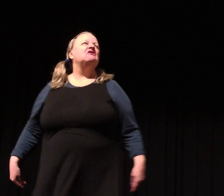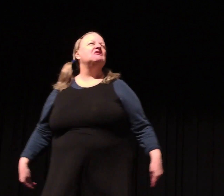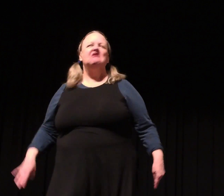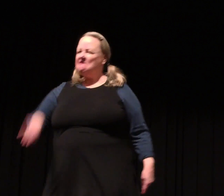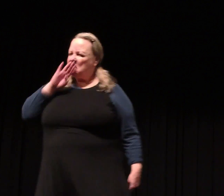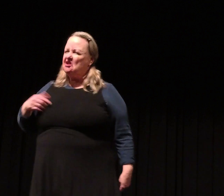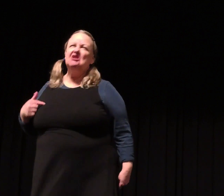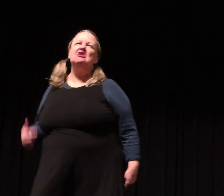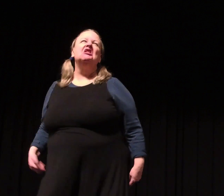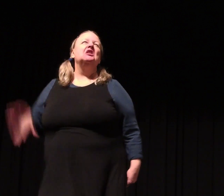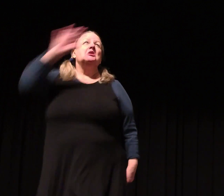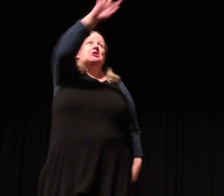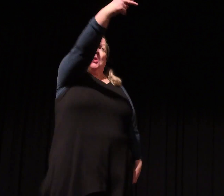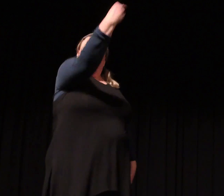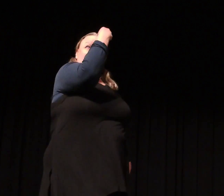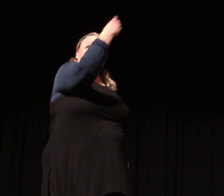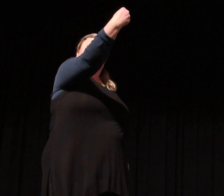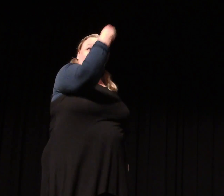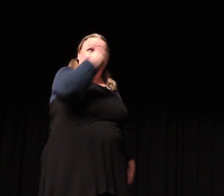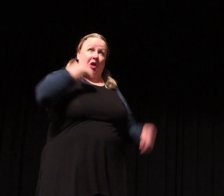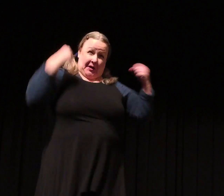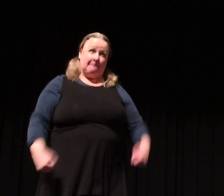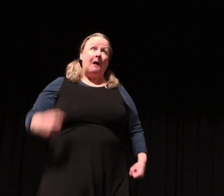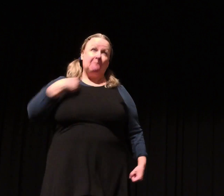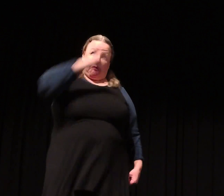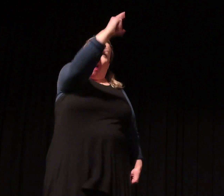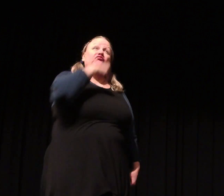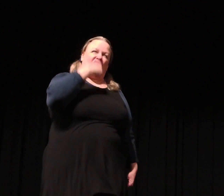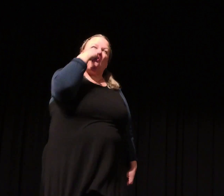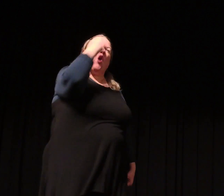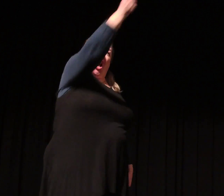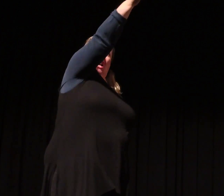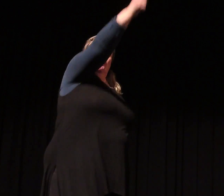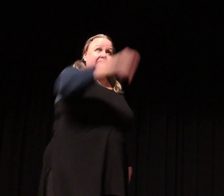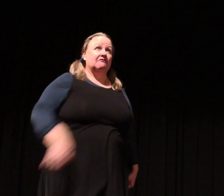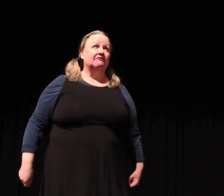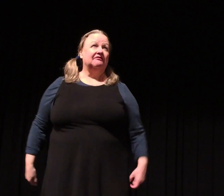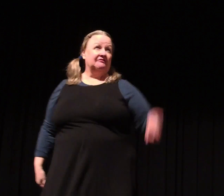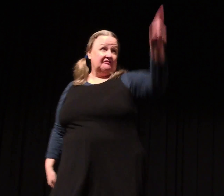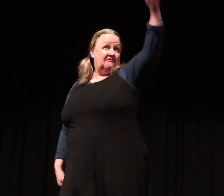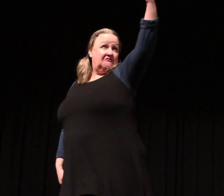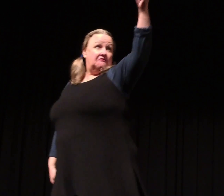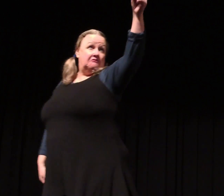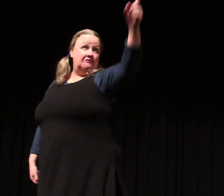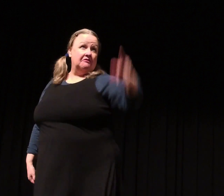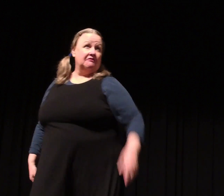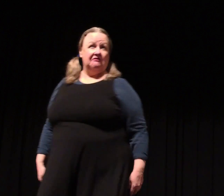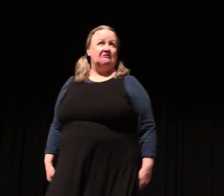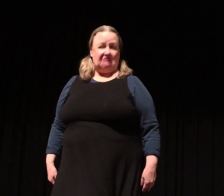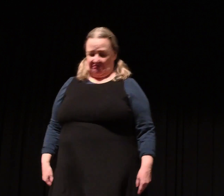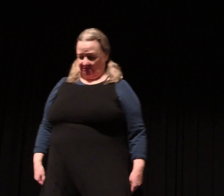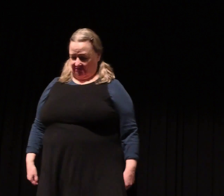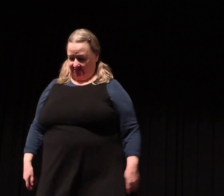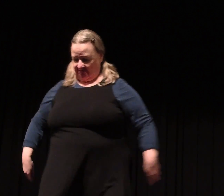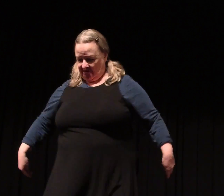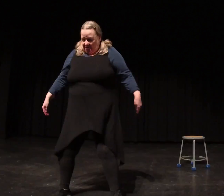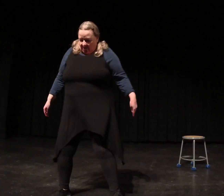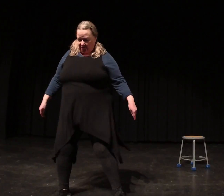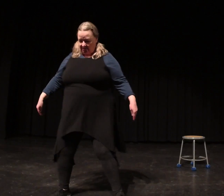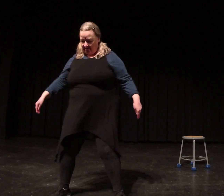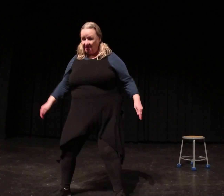Oh là, toi, là. Oh, regarde-moi aller, toi, hein? Moi, je suis capable, je te le dis, là, tu vas voir, OK?